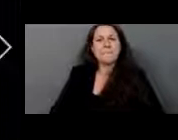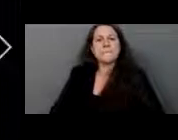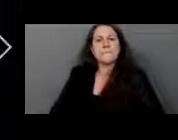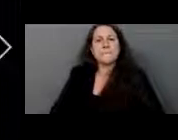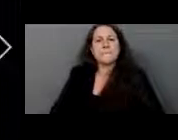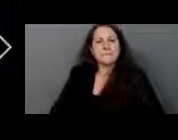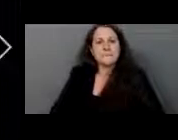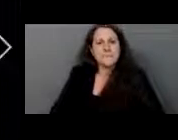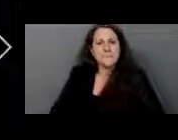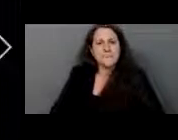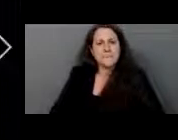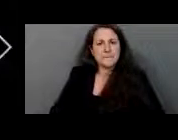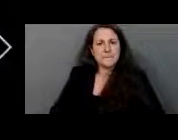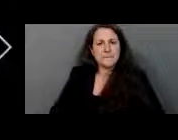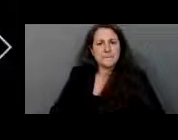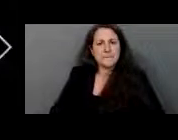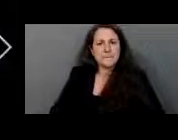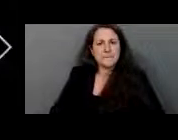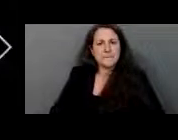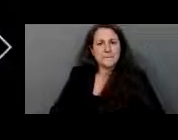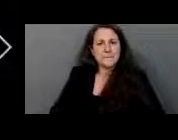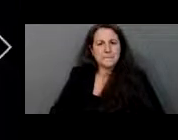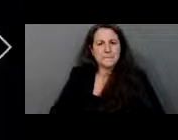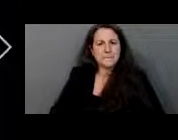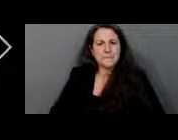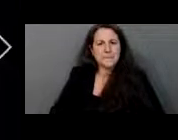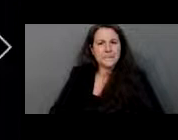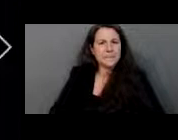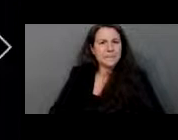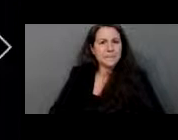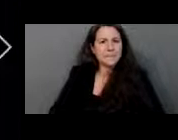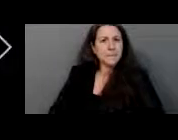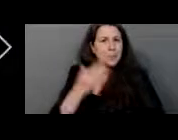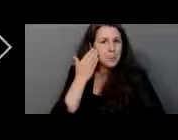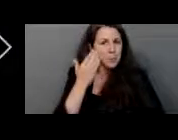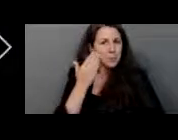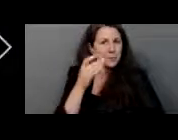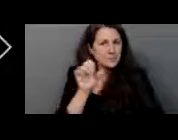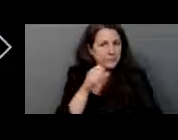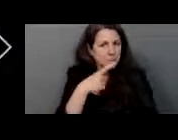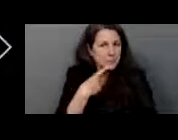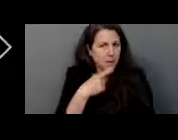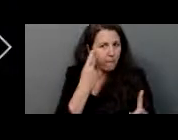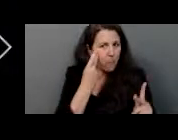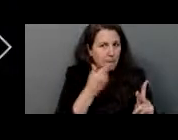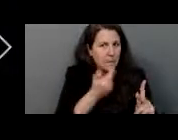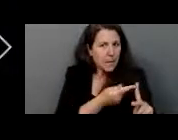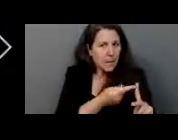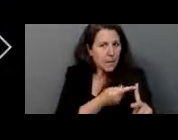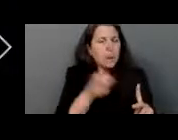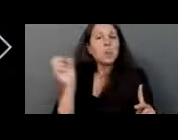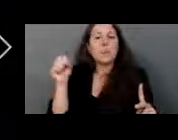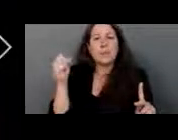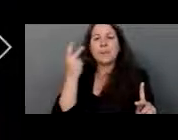Bonjour. Alors, est-ce que je veux quelqu'un? Stéphanie, est-ce que tu peux me dire que tu vois bien l'écran? Je vois bien